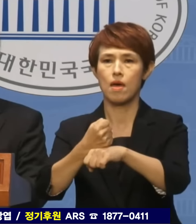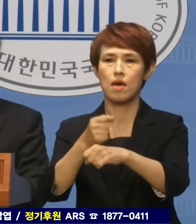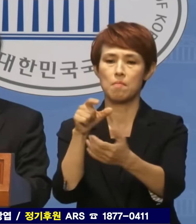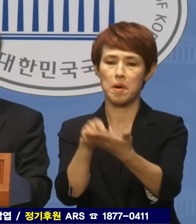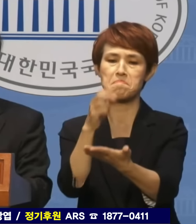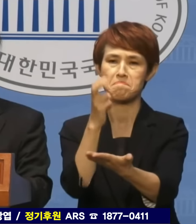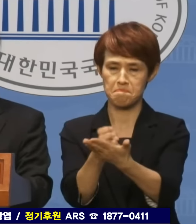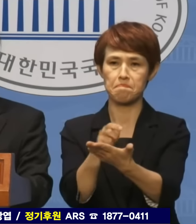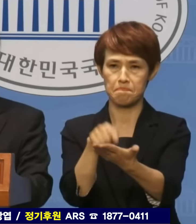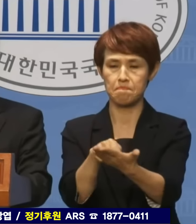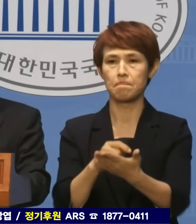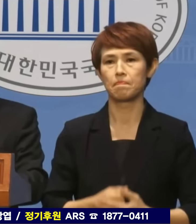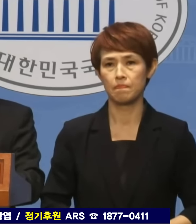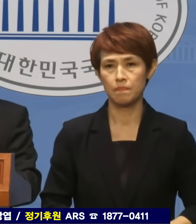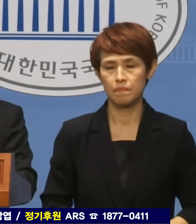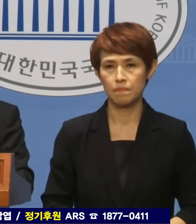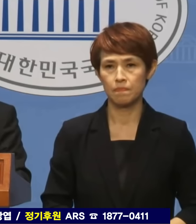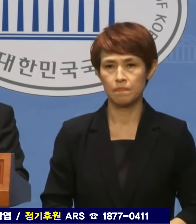법안을 발의했습니다.